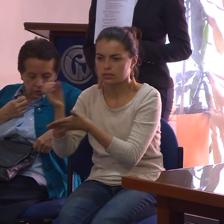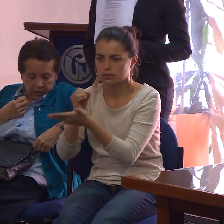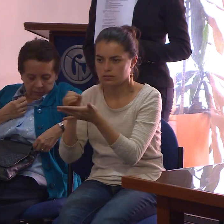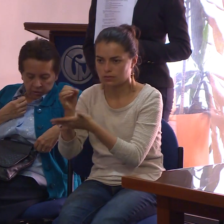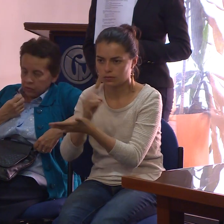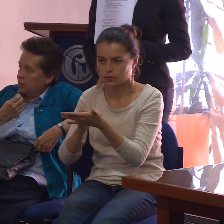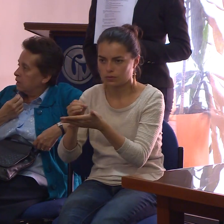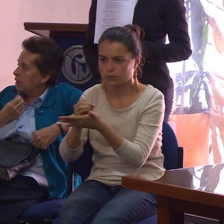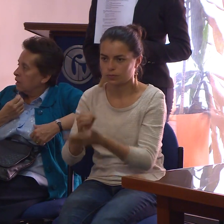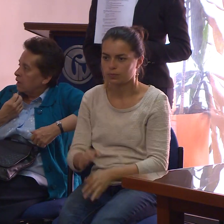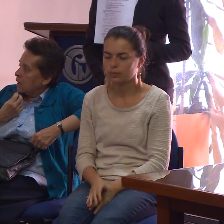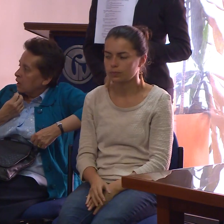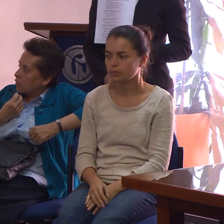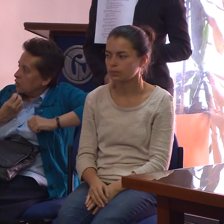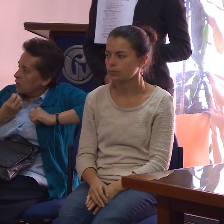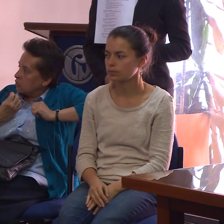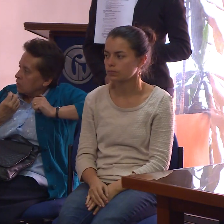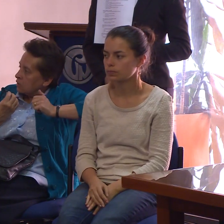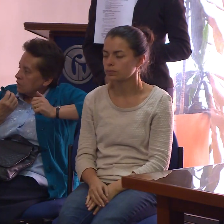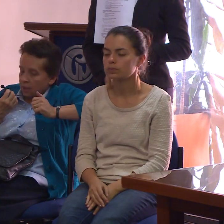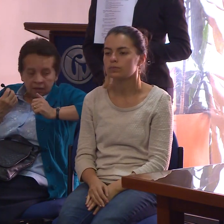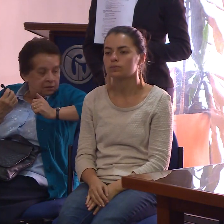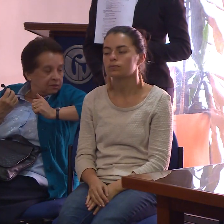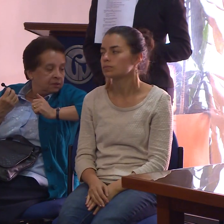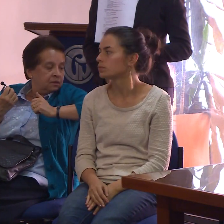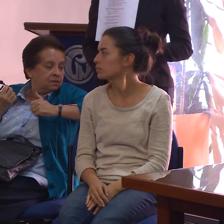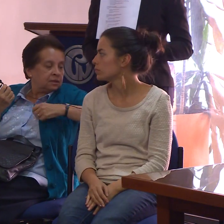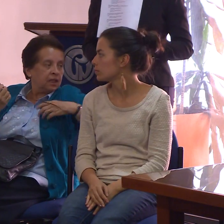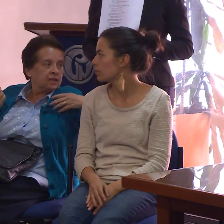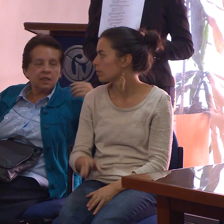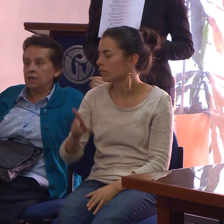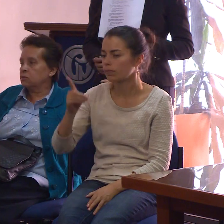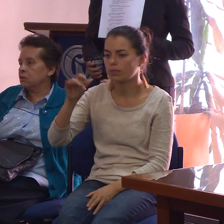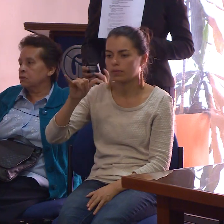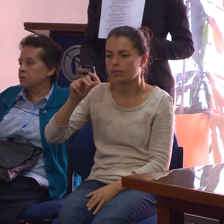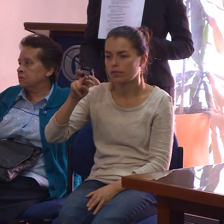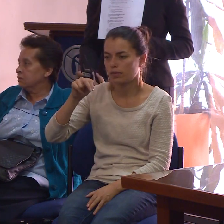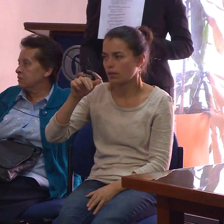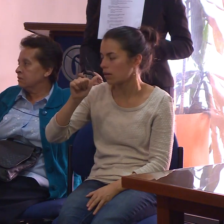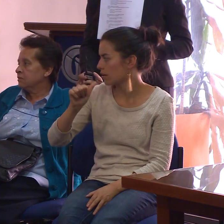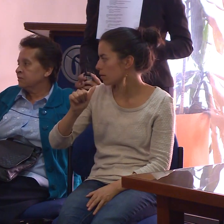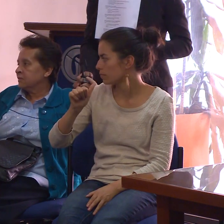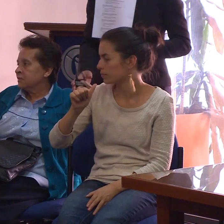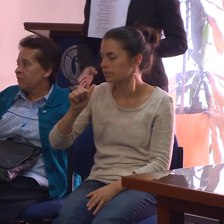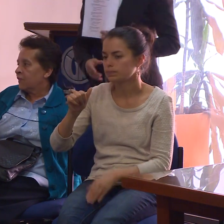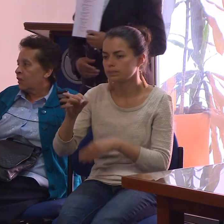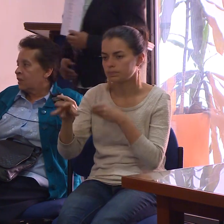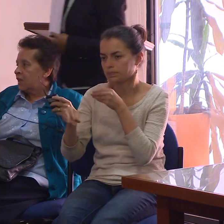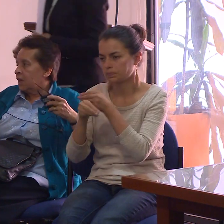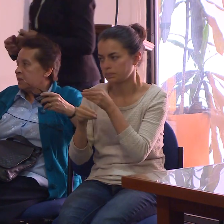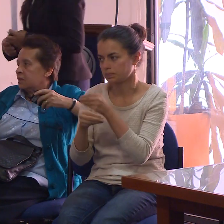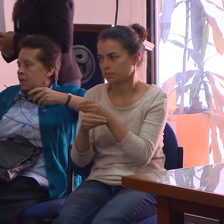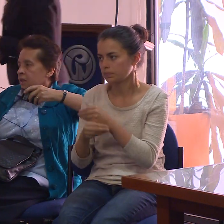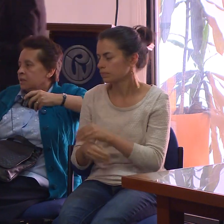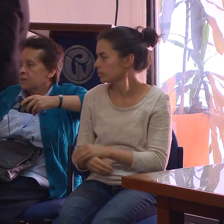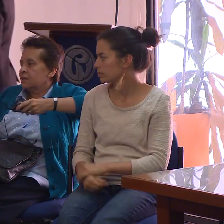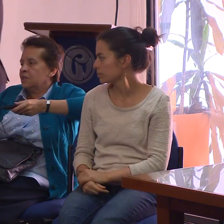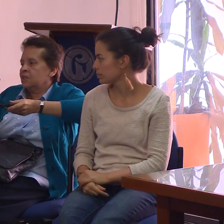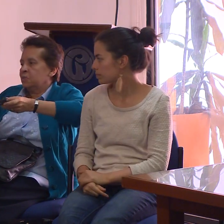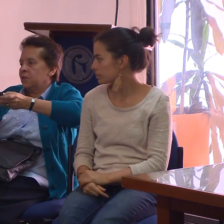en otros términos. El otro asunto, Diana, es el asunto de la